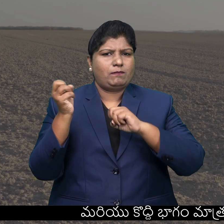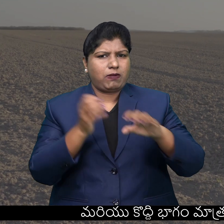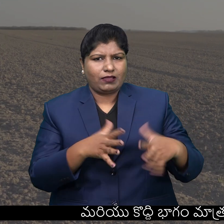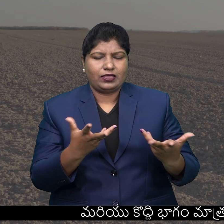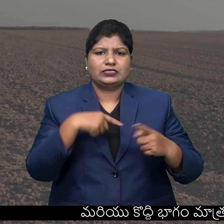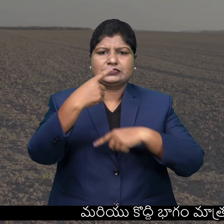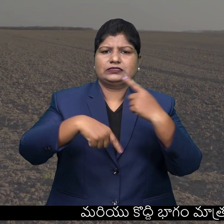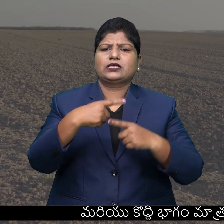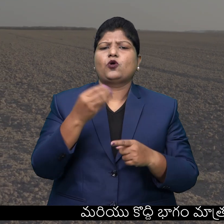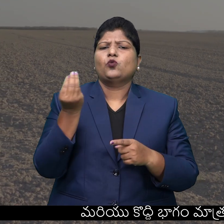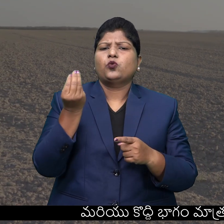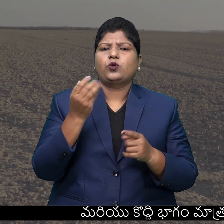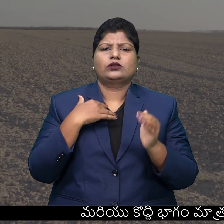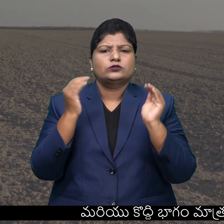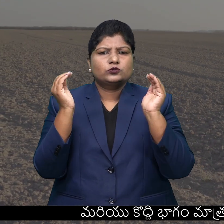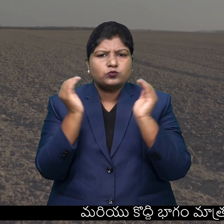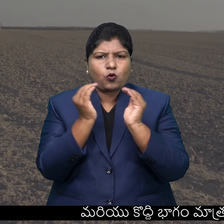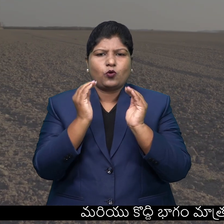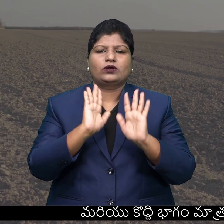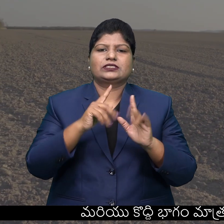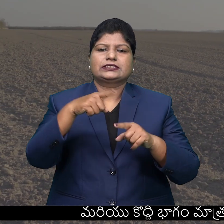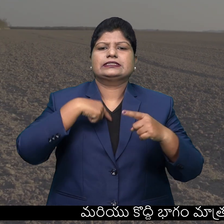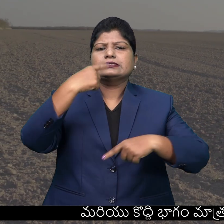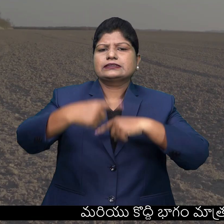కొద్ది భాగం మాత్రమే తిరిగి ఉపయోగించబడుతుంది.